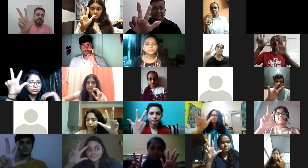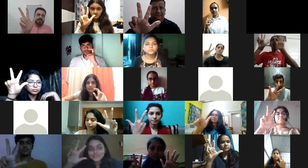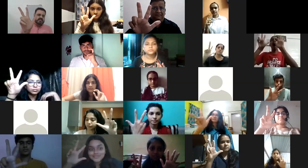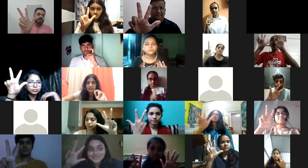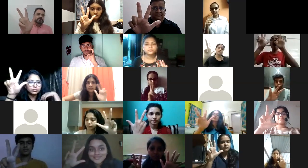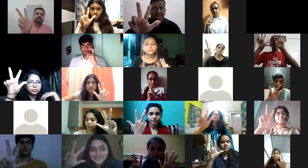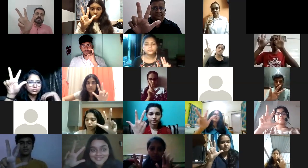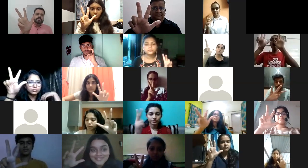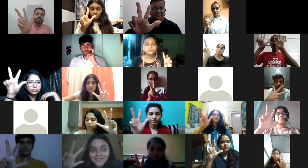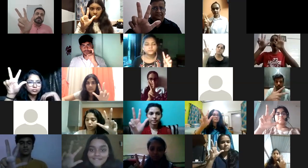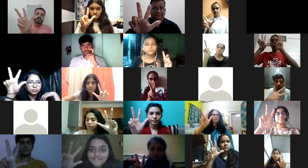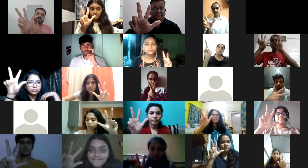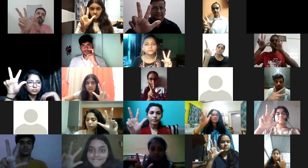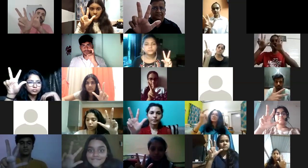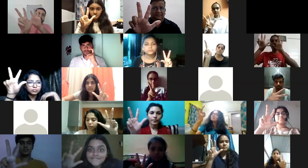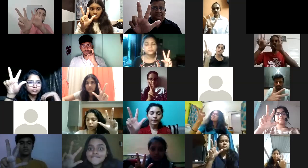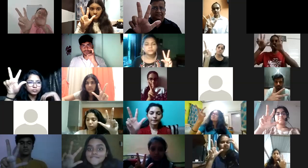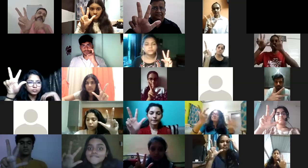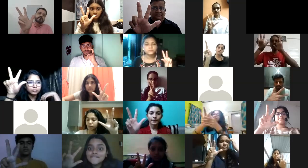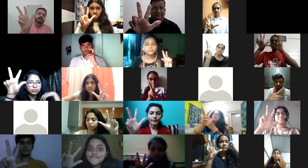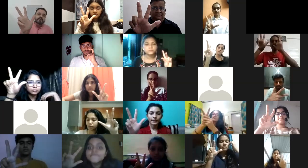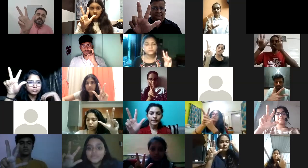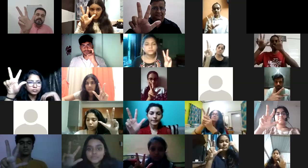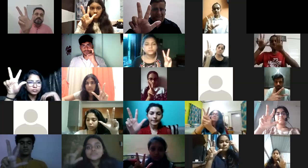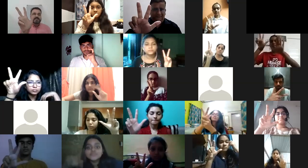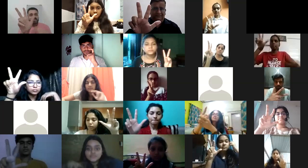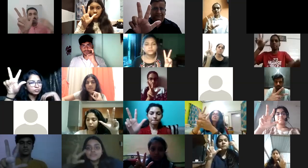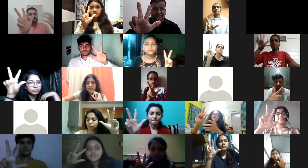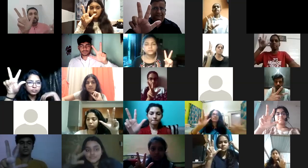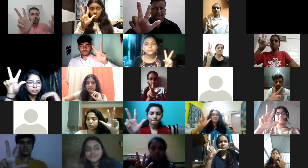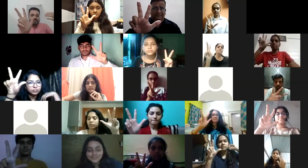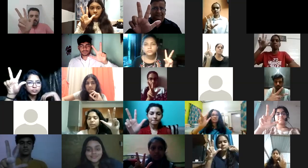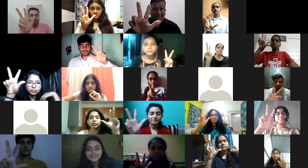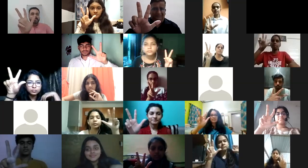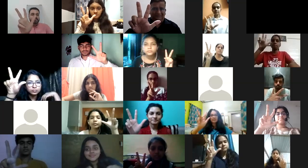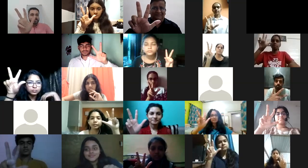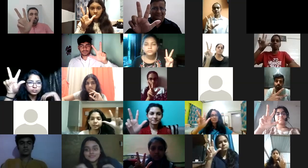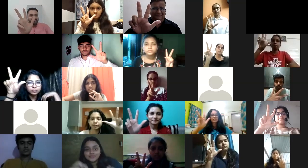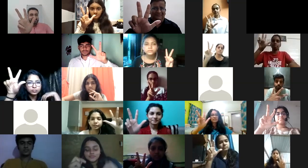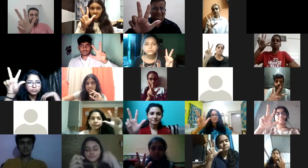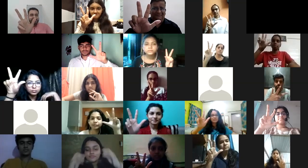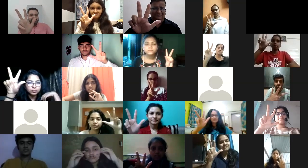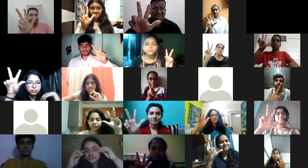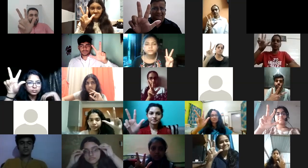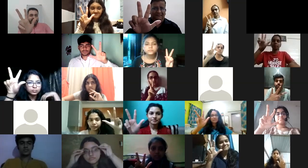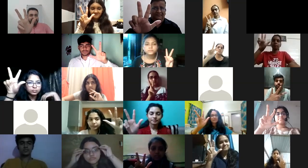is because ये 3 और समझ जाओ कि 5 ऑलरेडी है और ये 3 है, that is the logic which Gopal gave me. This 8,